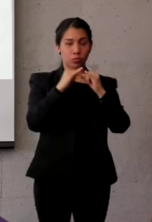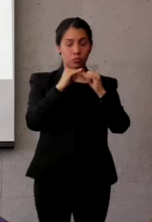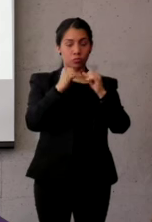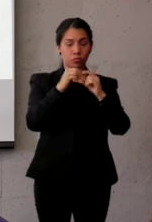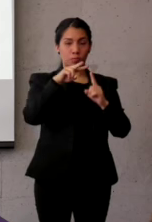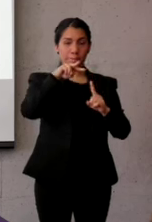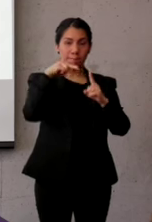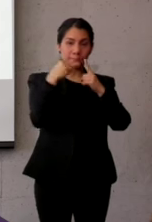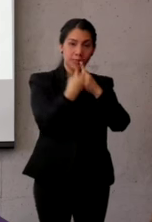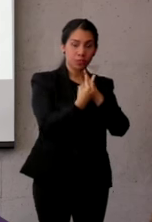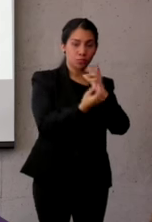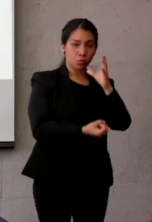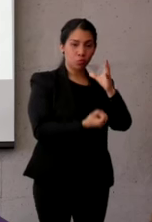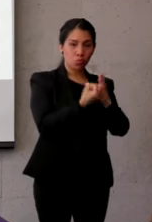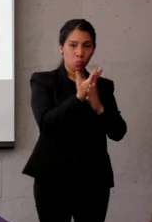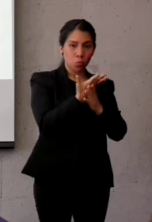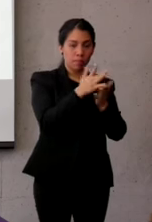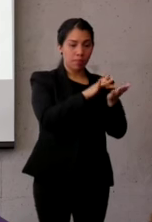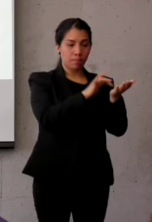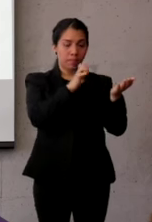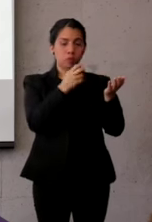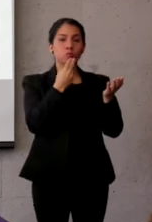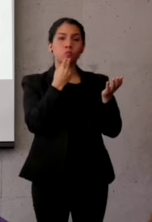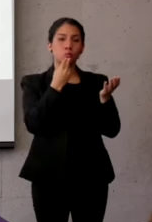sus respectivas competencias.